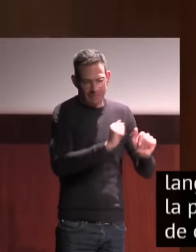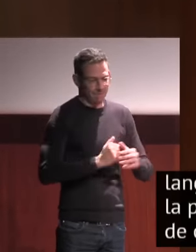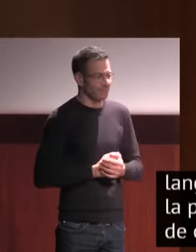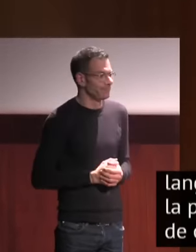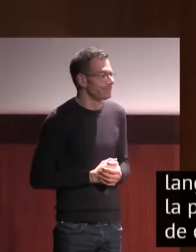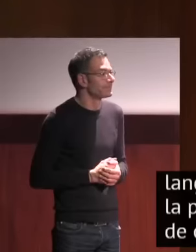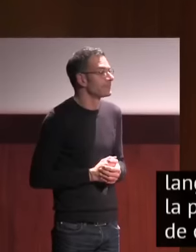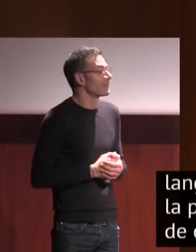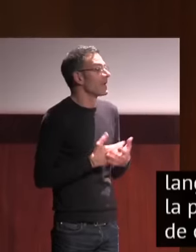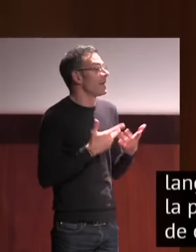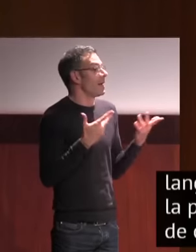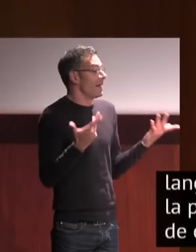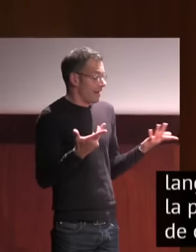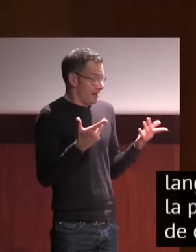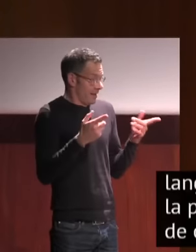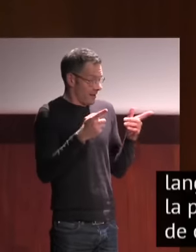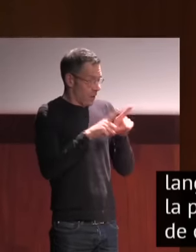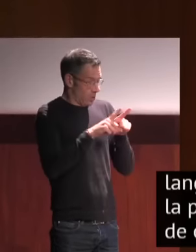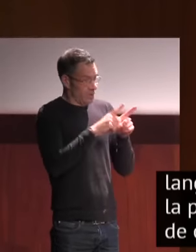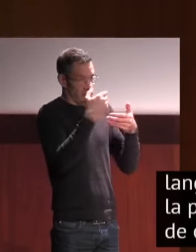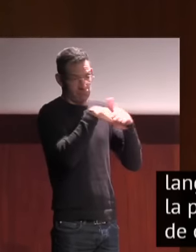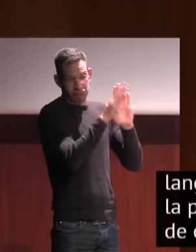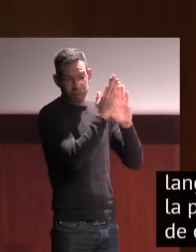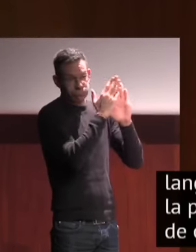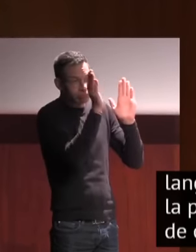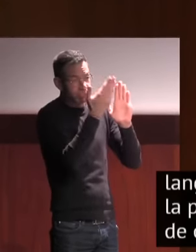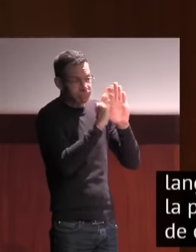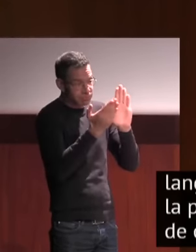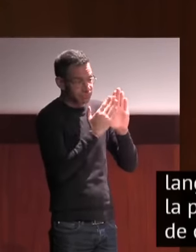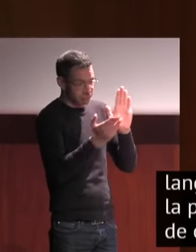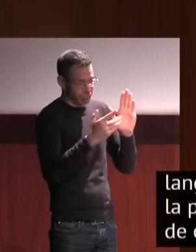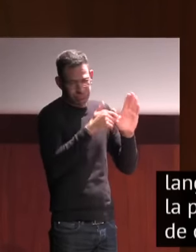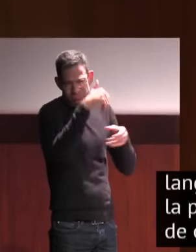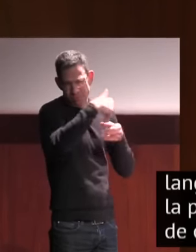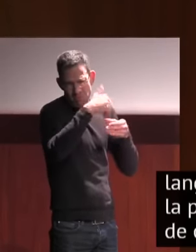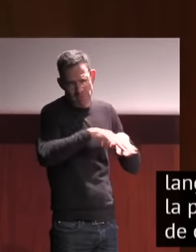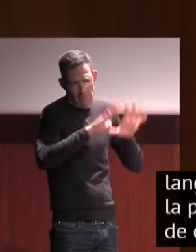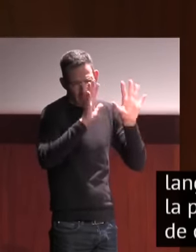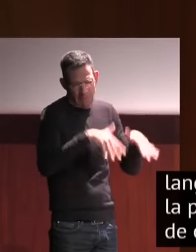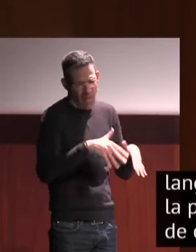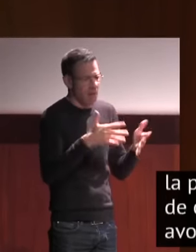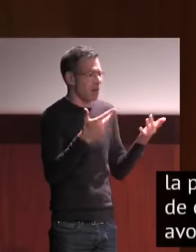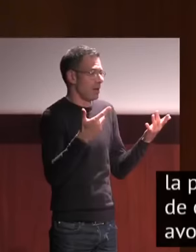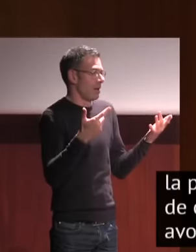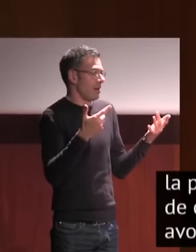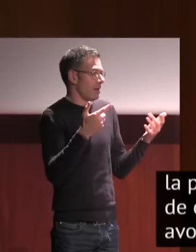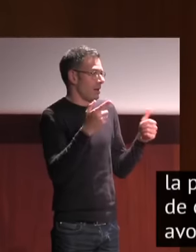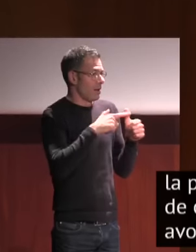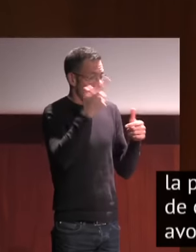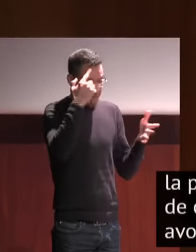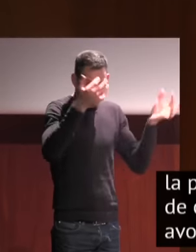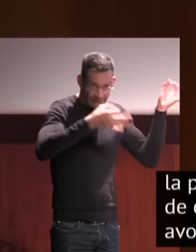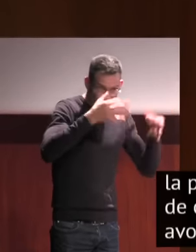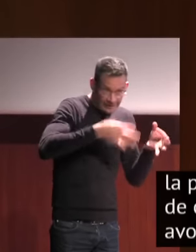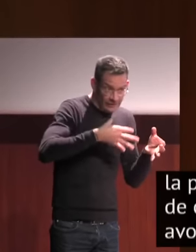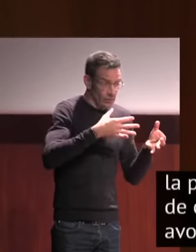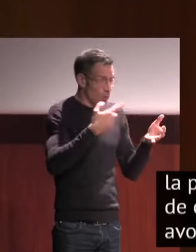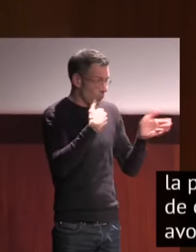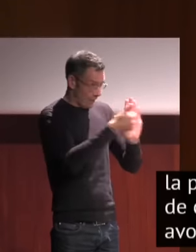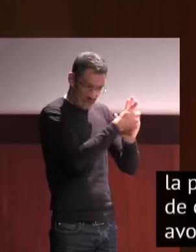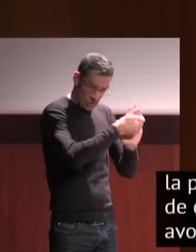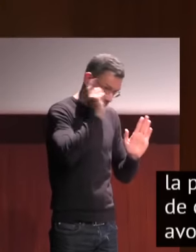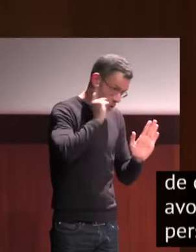Et enfin, nous avons, au niveau des collections, nous avons donc plein de choses. Nous avons de la fiction avec des personnages